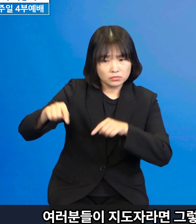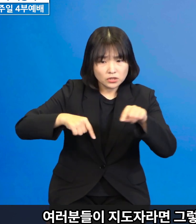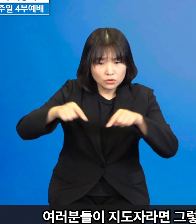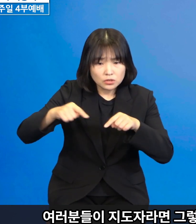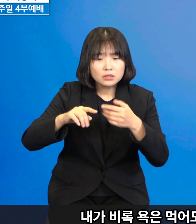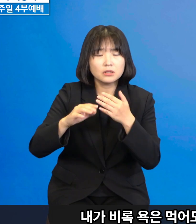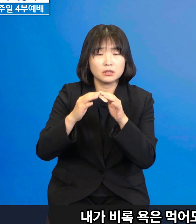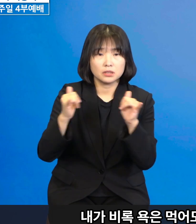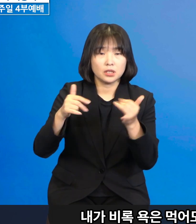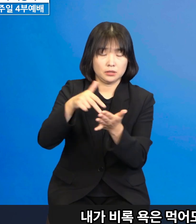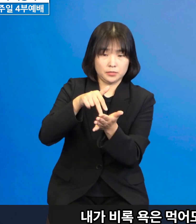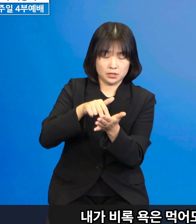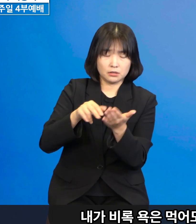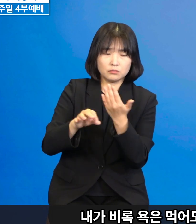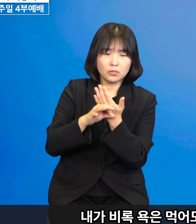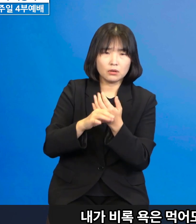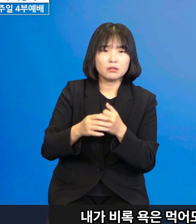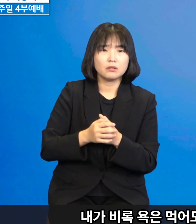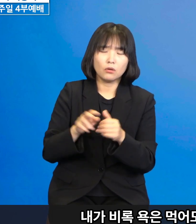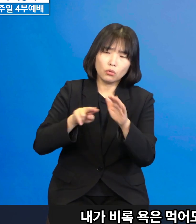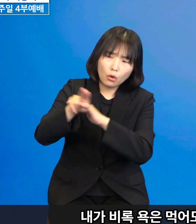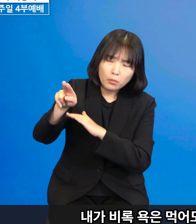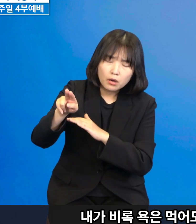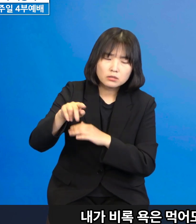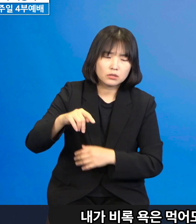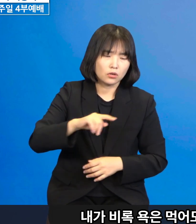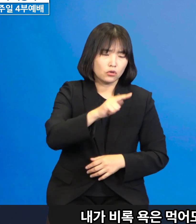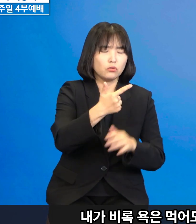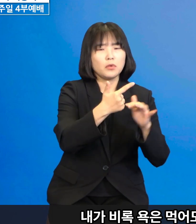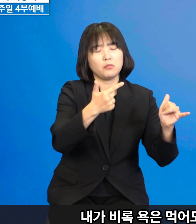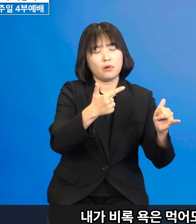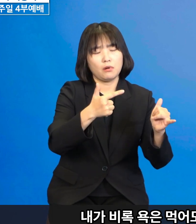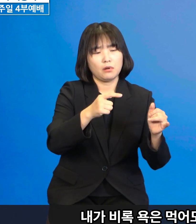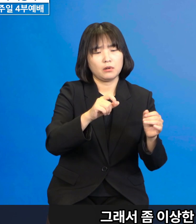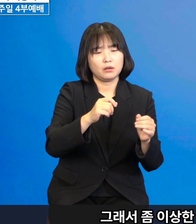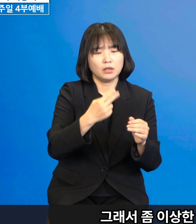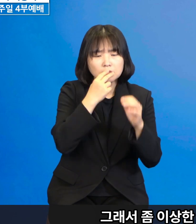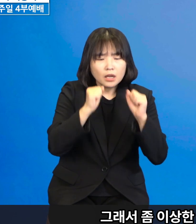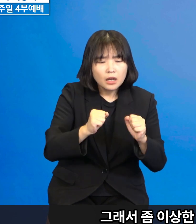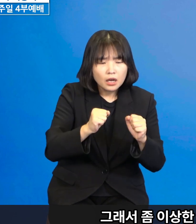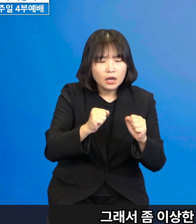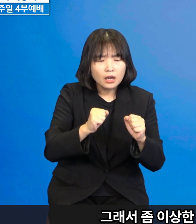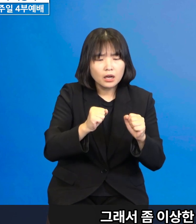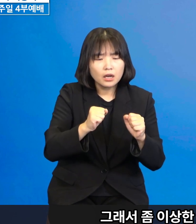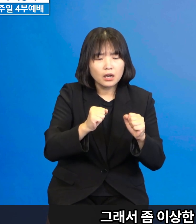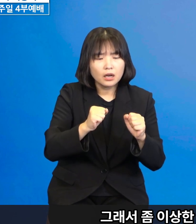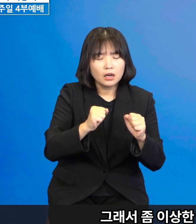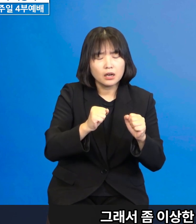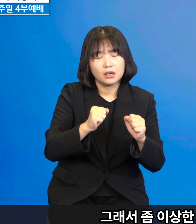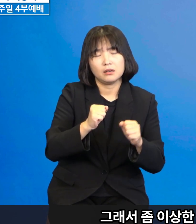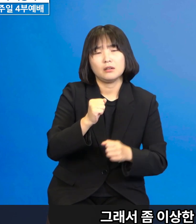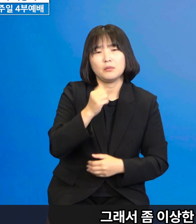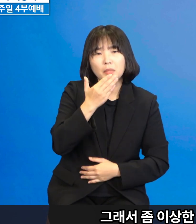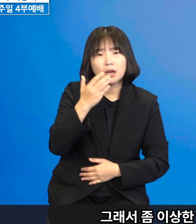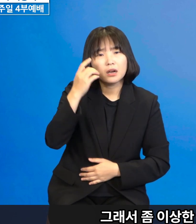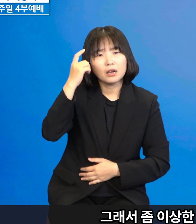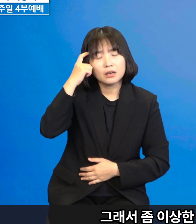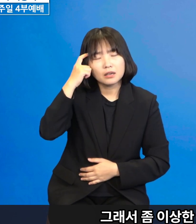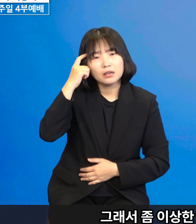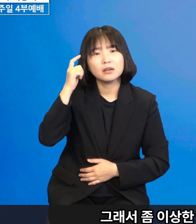싶지 않겠습니까? 내가 비록 욕은 먹어도 이 600명은 살려야겠다. 그래서 좀 이상한 선택하지 않겠습니까?